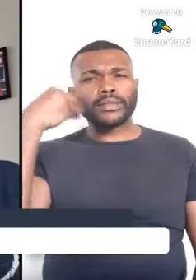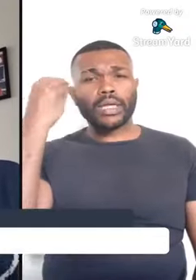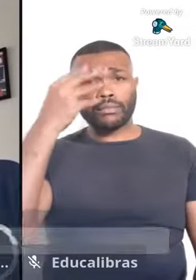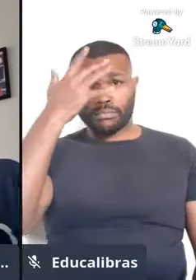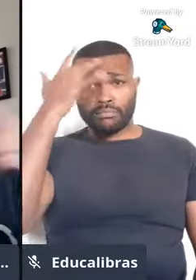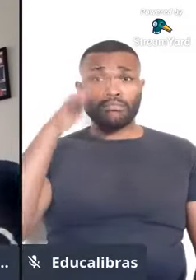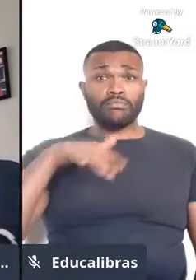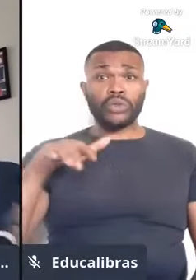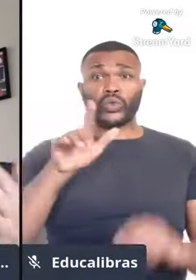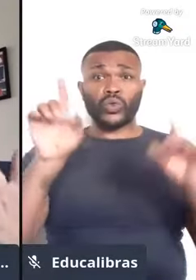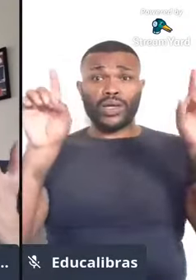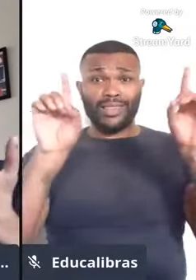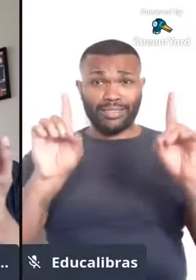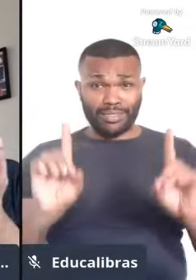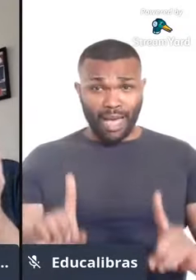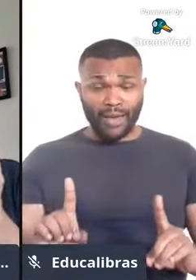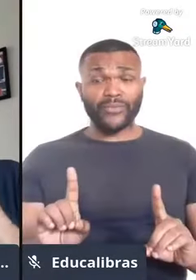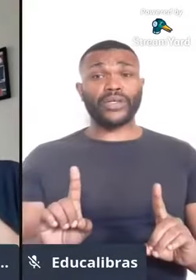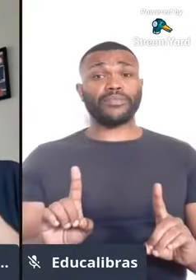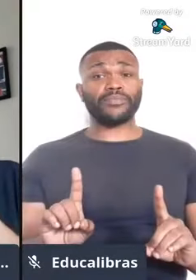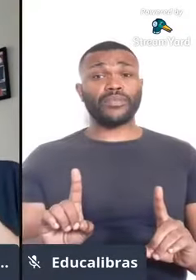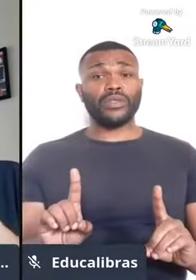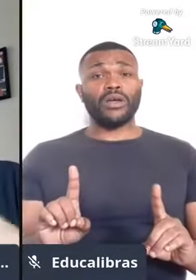deficiência deveria ser